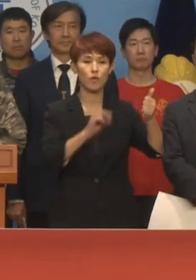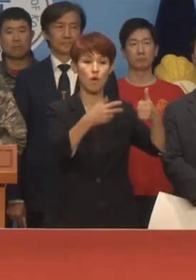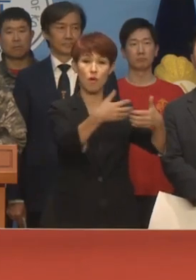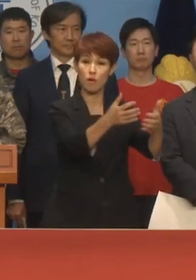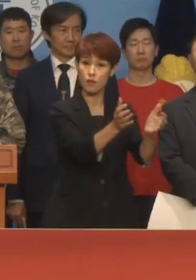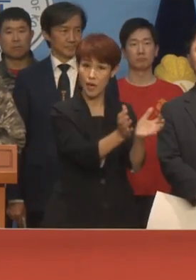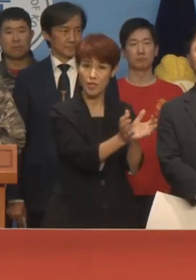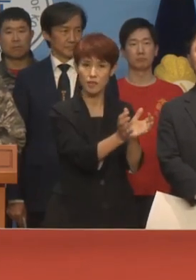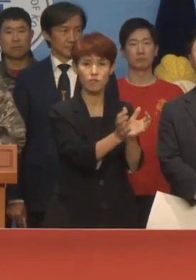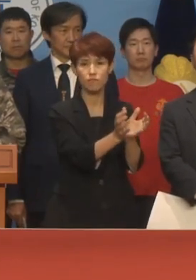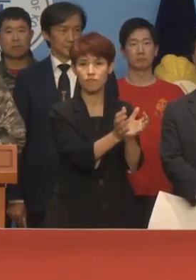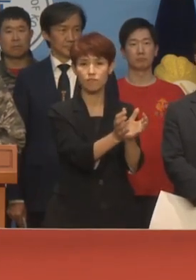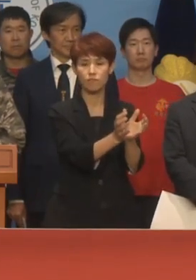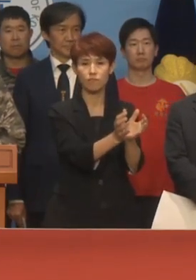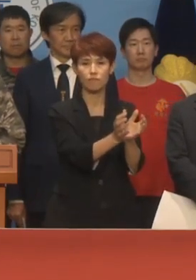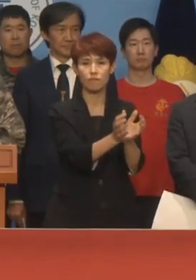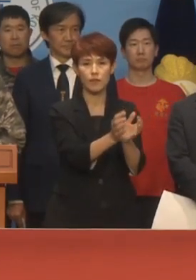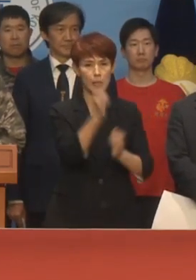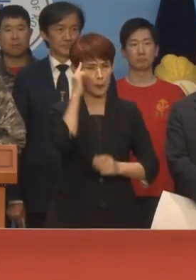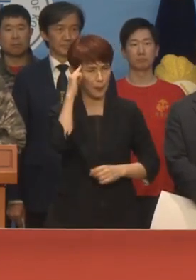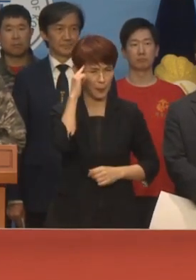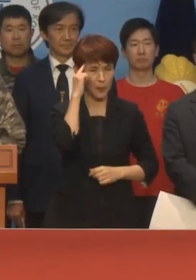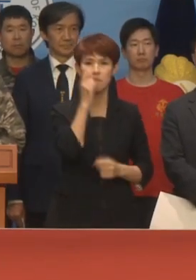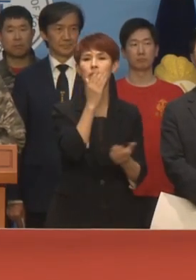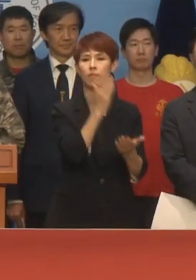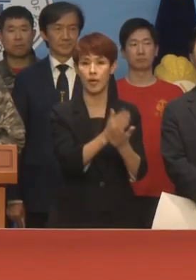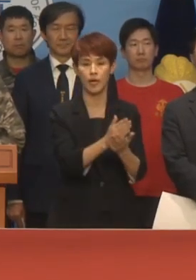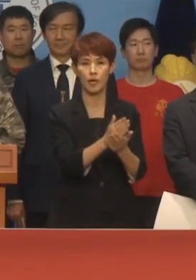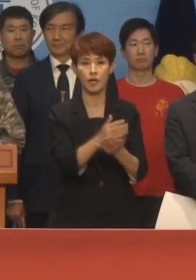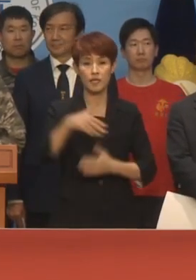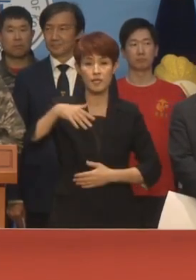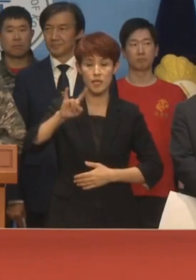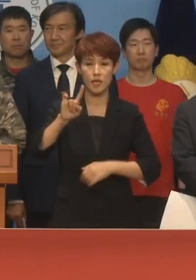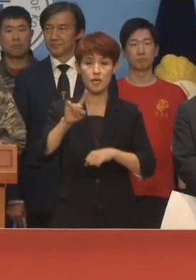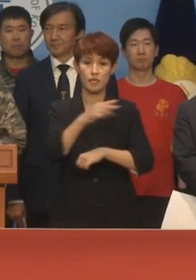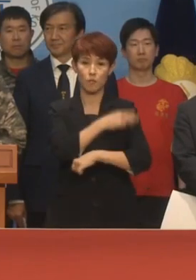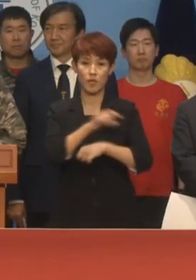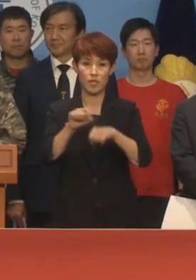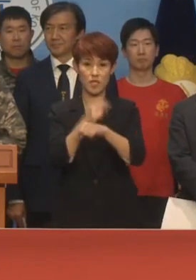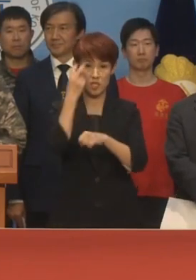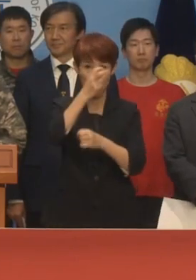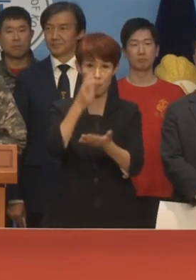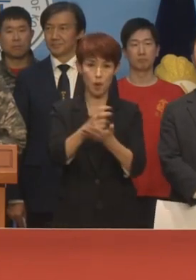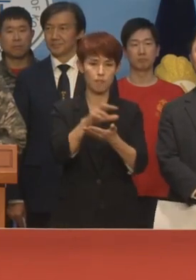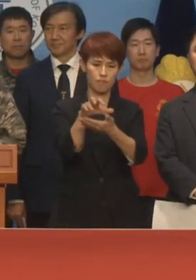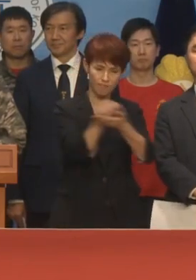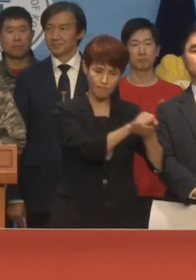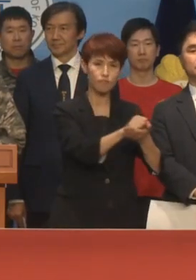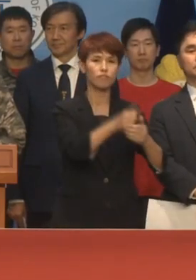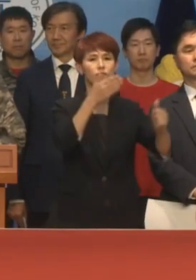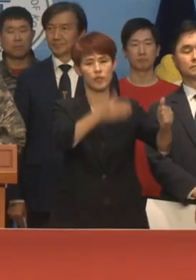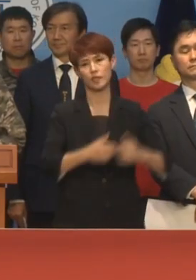여당은 더 이상 잔머리 굴리지 말고 최상병 특검법을 수용하시기 바랍니다.